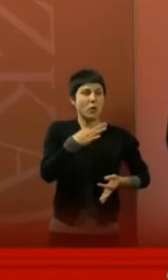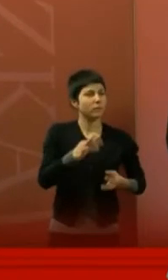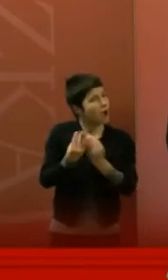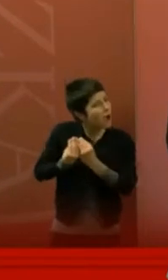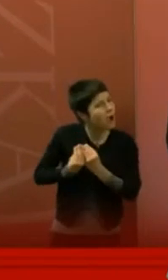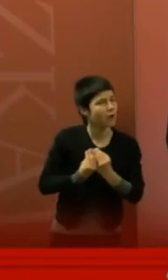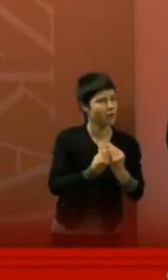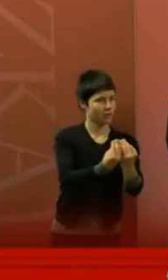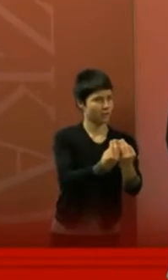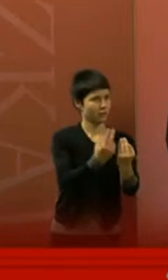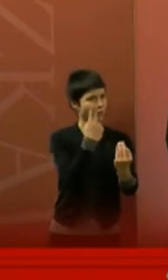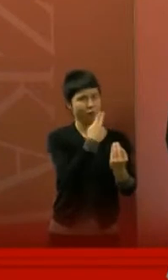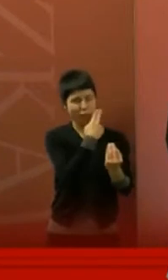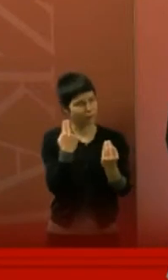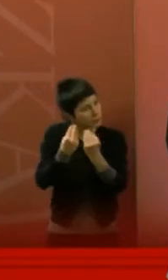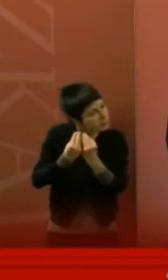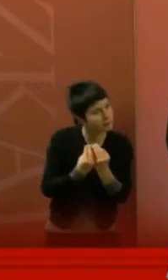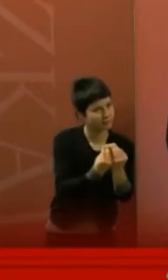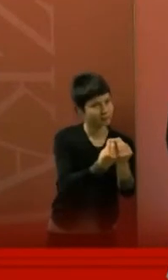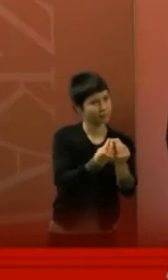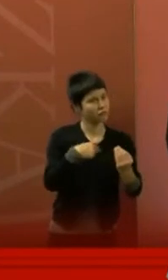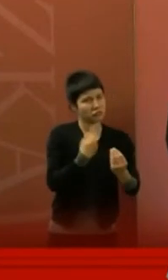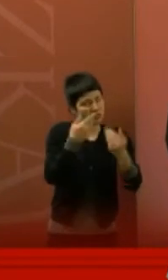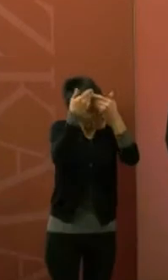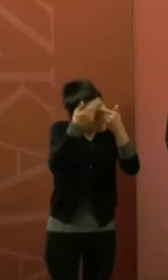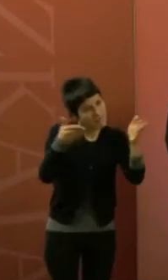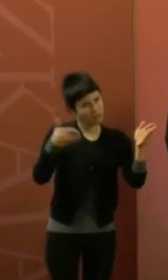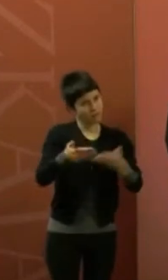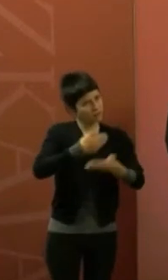estamos comprometidos y dispuestos y dispuestas a ello.